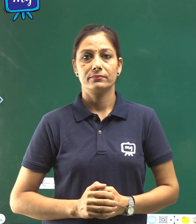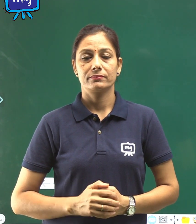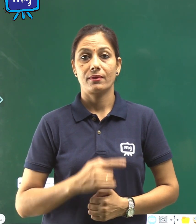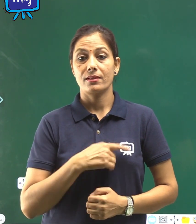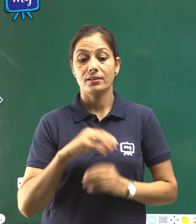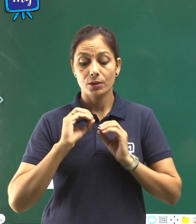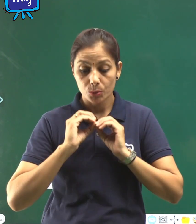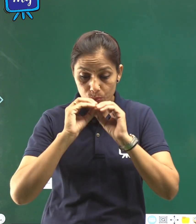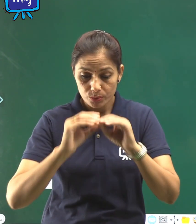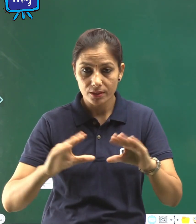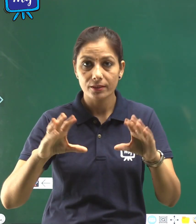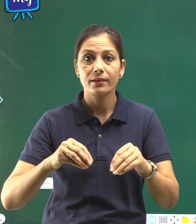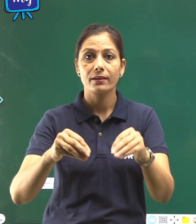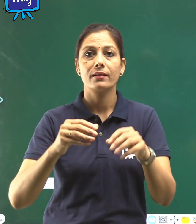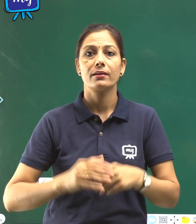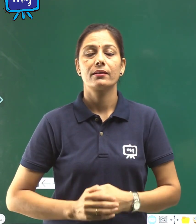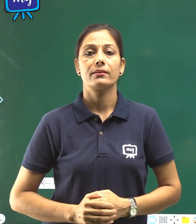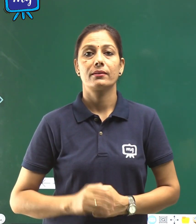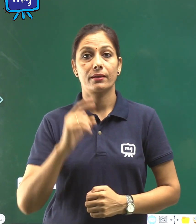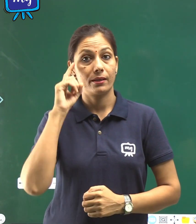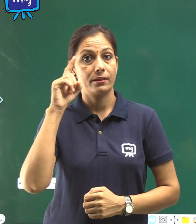इसकी सूचना देने के लिए